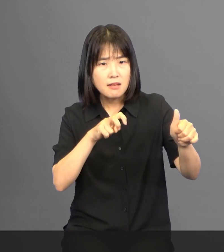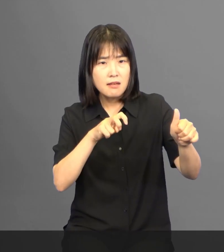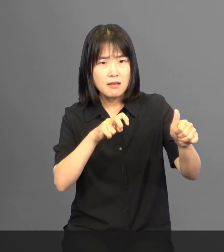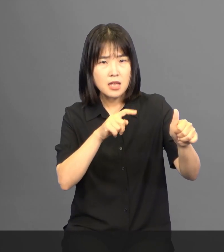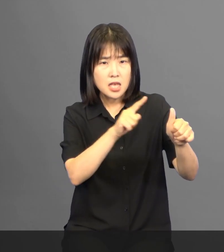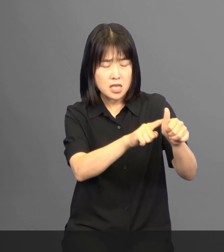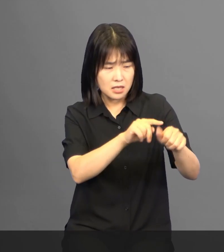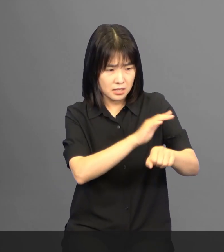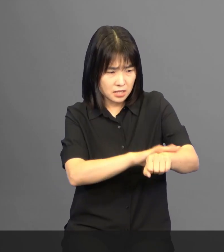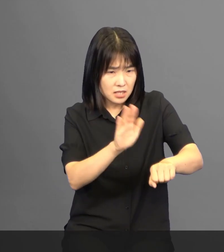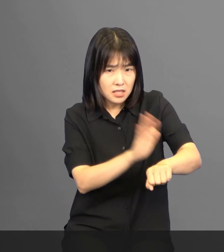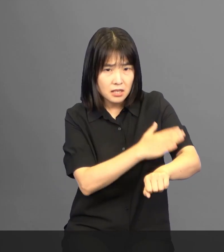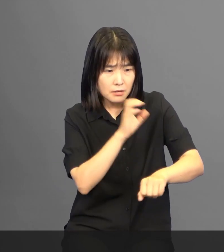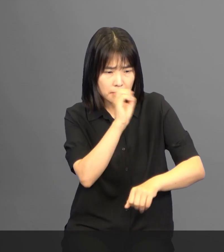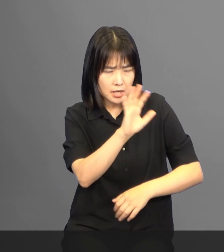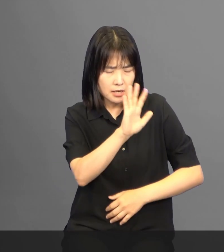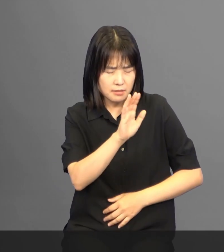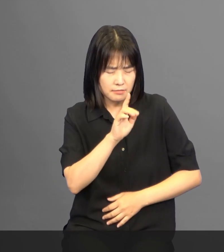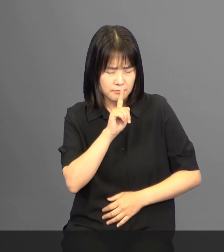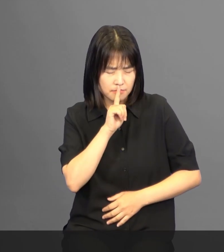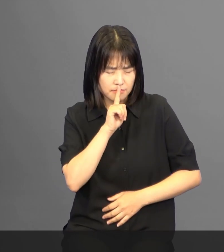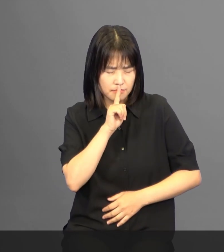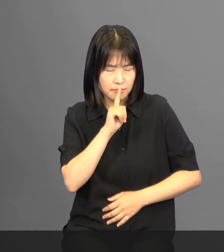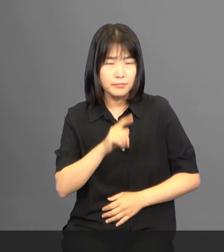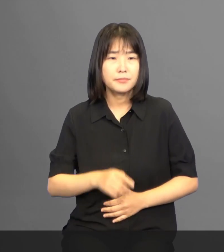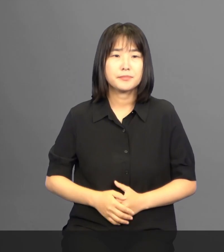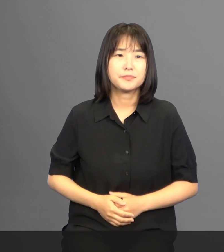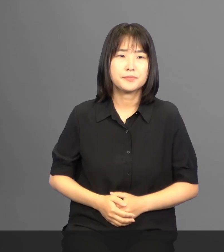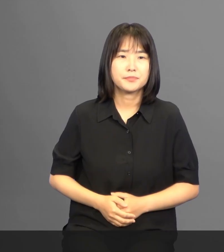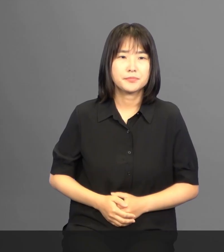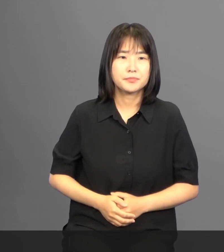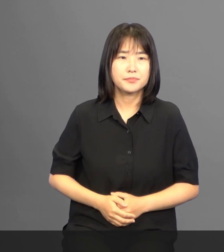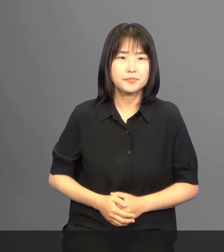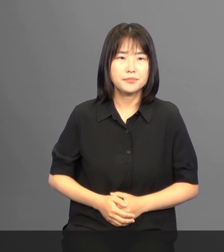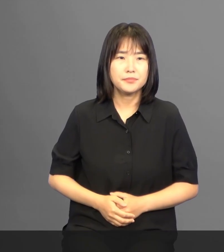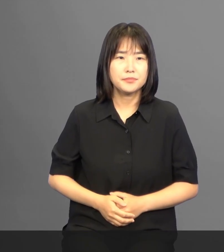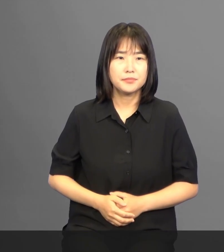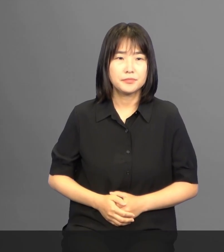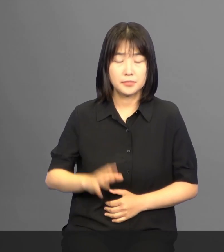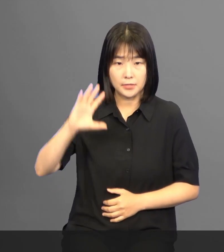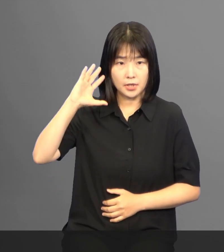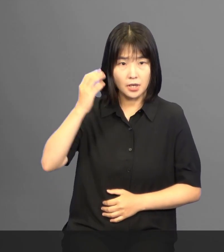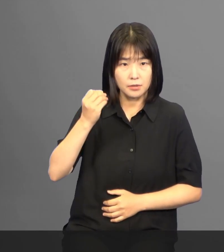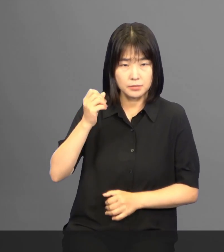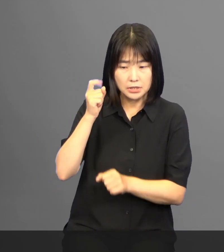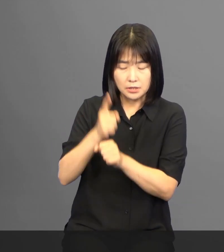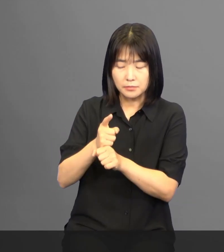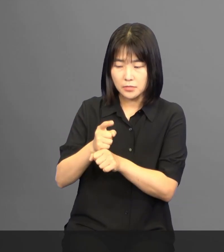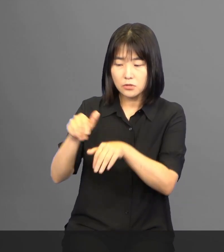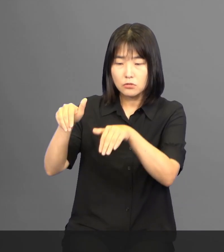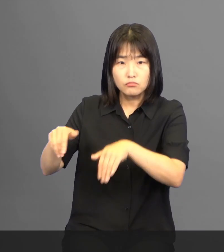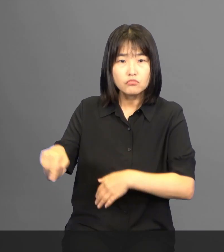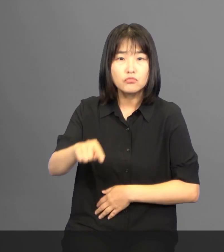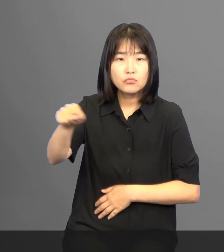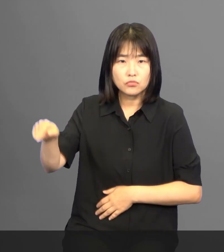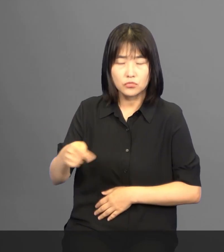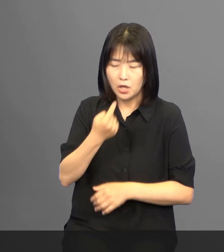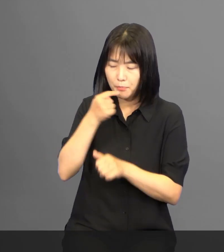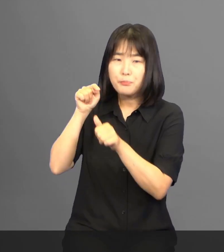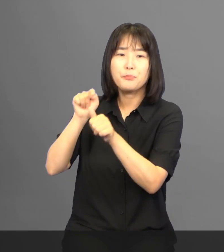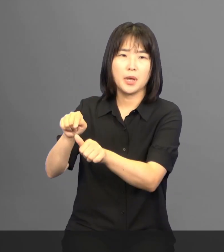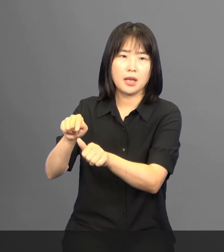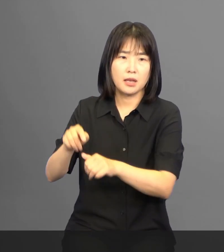미웠으므로 암논에게 옳다거나 그르다는 말을 전혀 하지 않았다. 압살롬은 이미 자기의